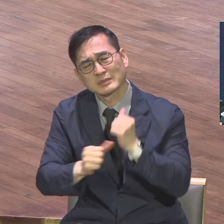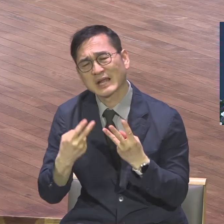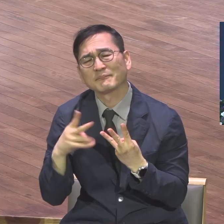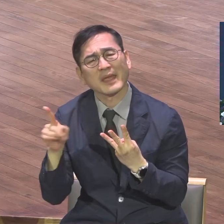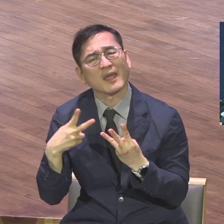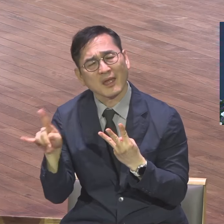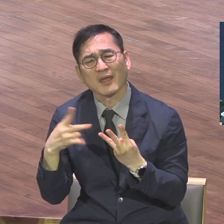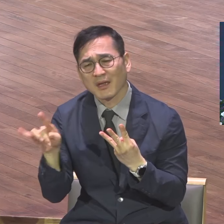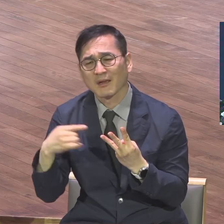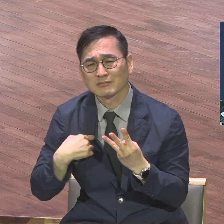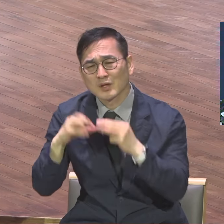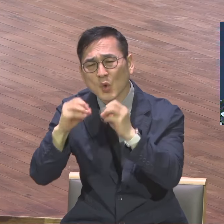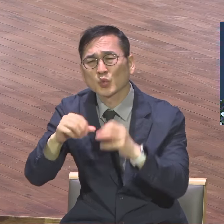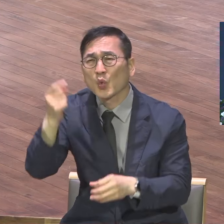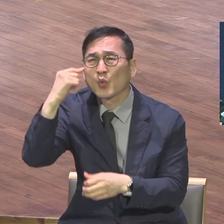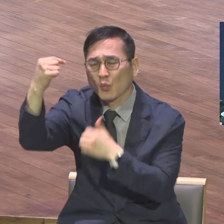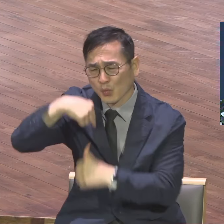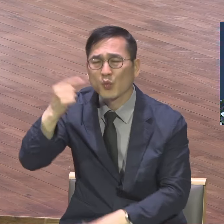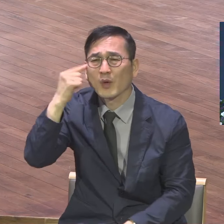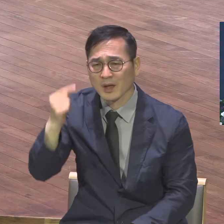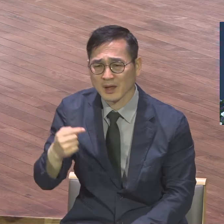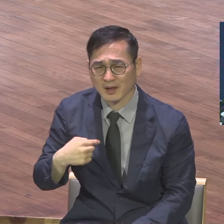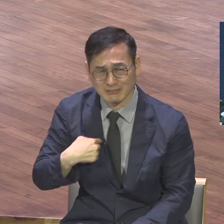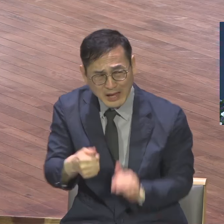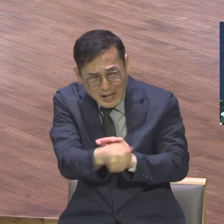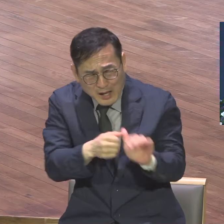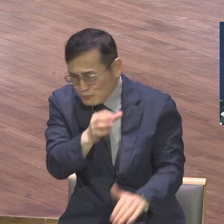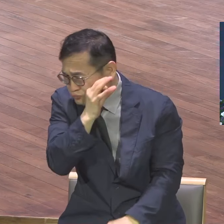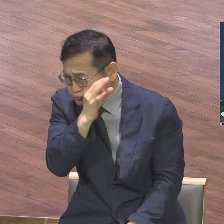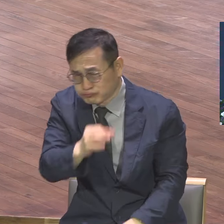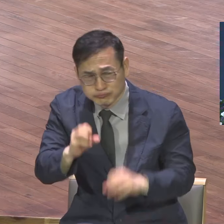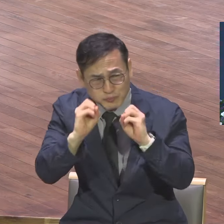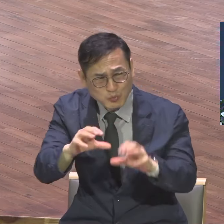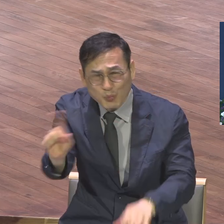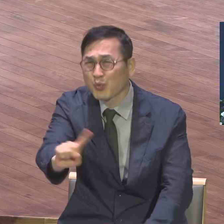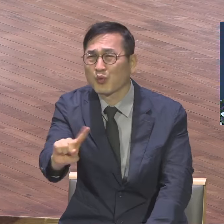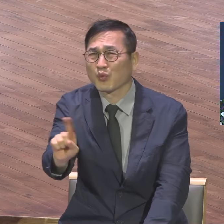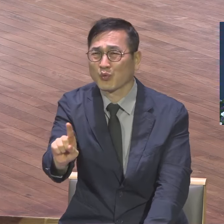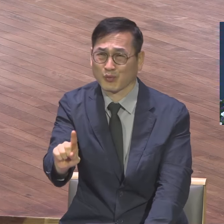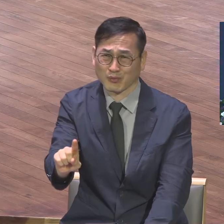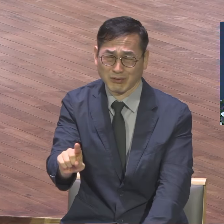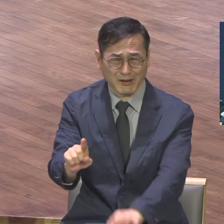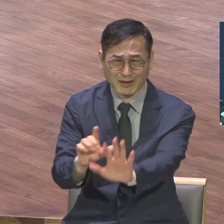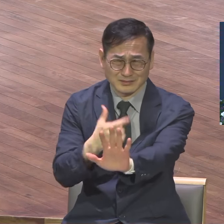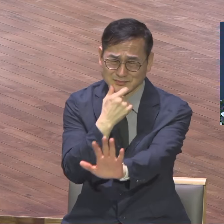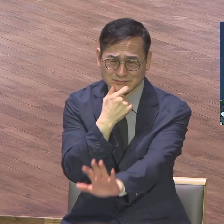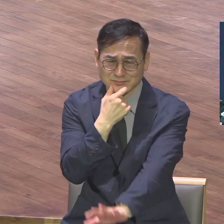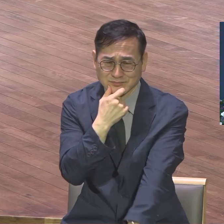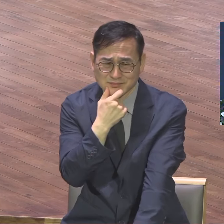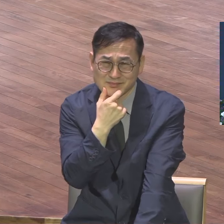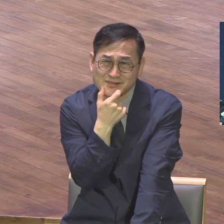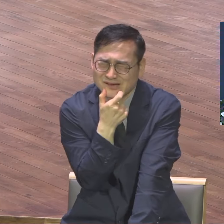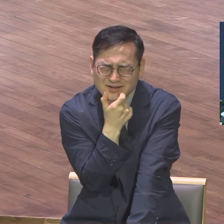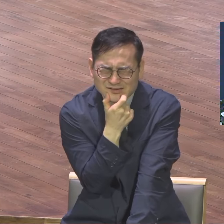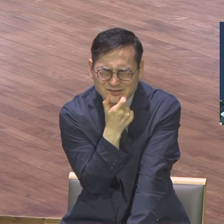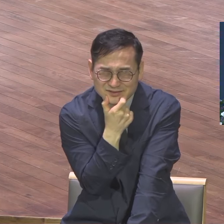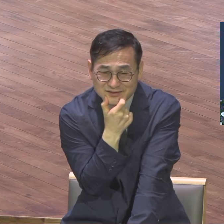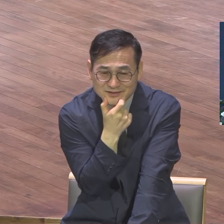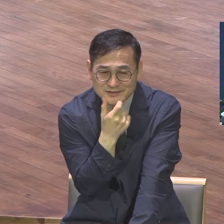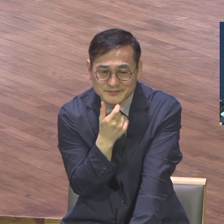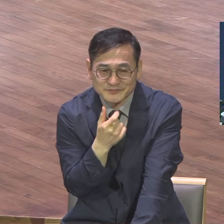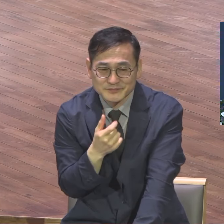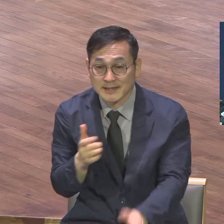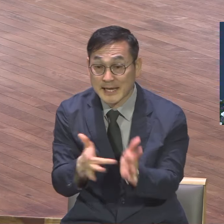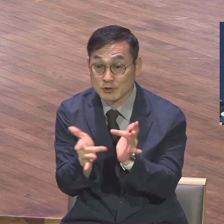전도하라 제일 하기 싫고 할 줄도 모르고 한 적도 없는 전도하라 제일 창피한 거거든요. 올해 예수